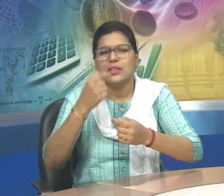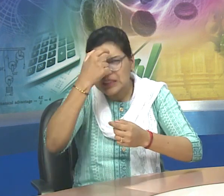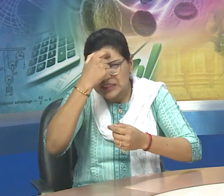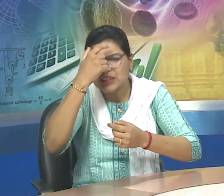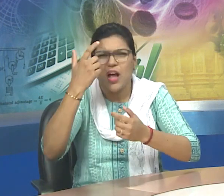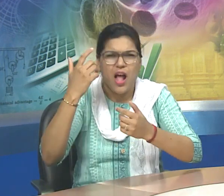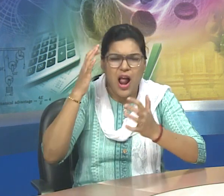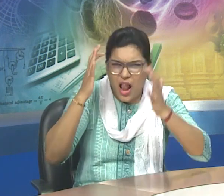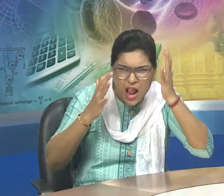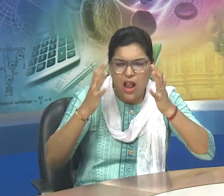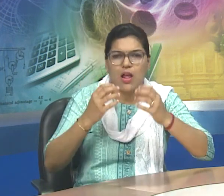हैं।